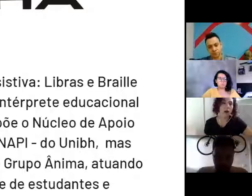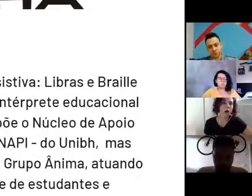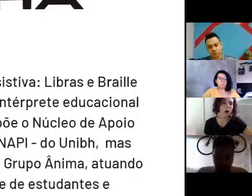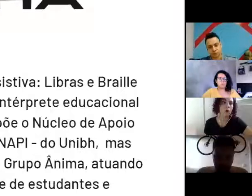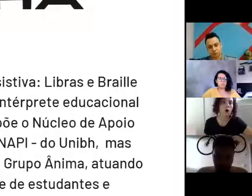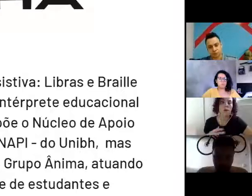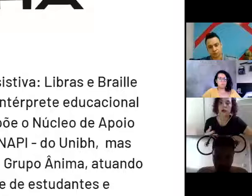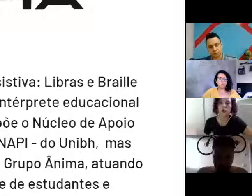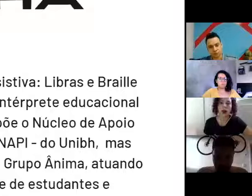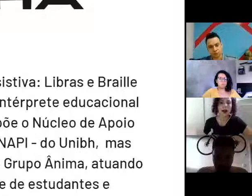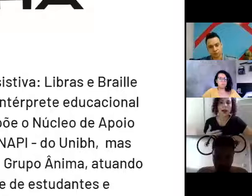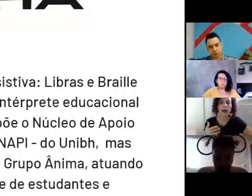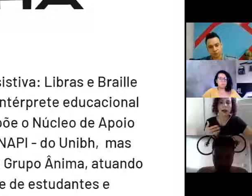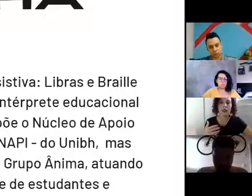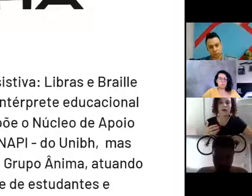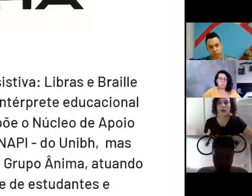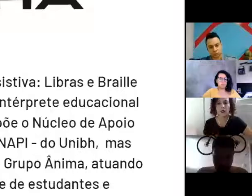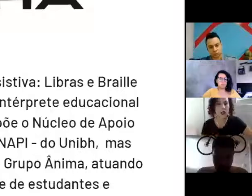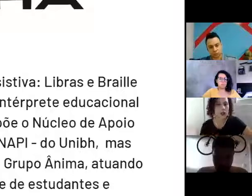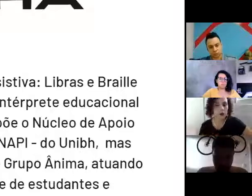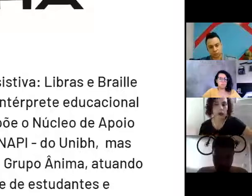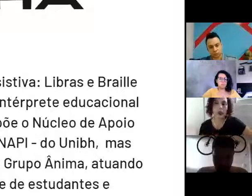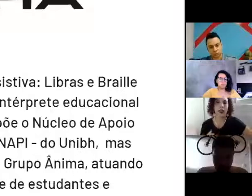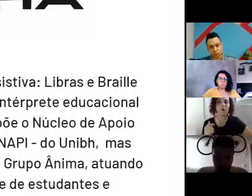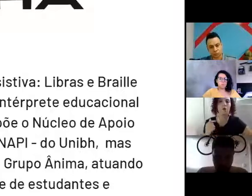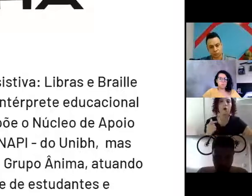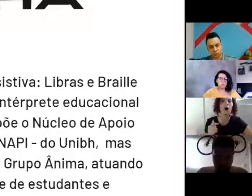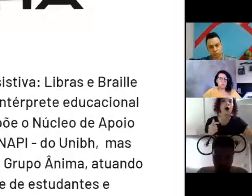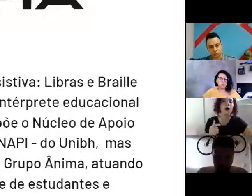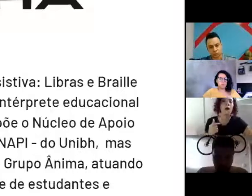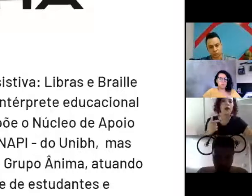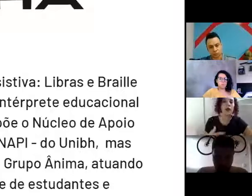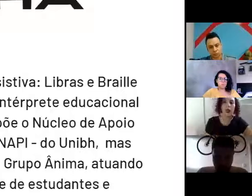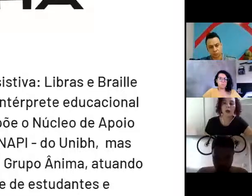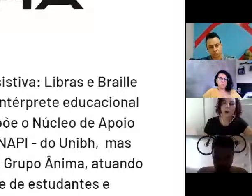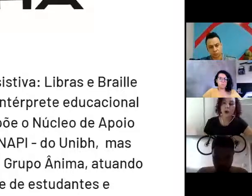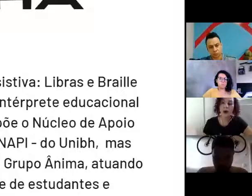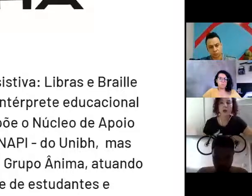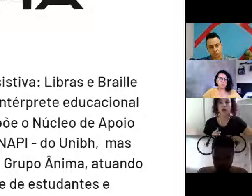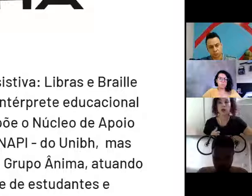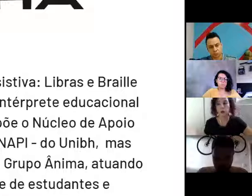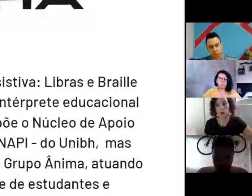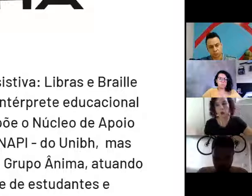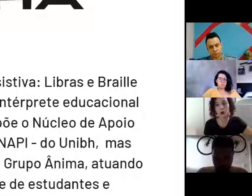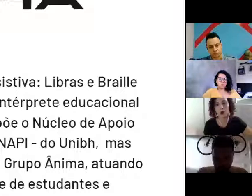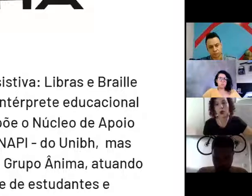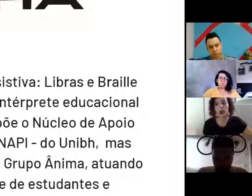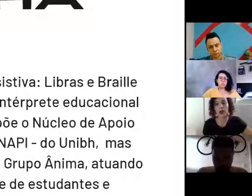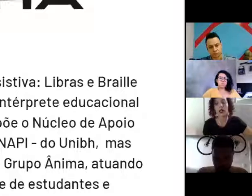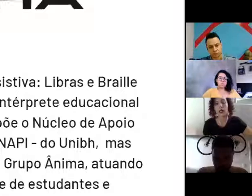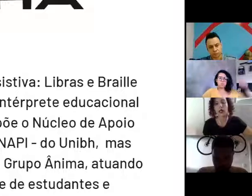psicopedagógico. Então, para ajudar em oficina de gestão de tempo, a organizar melhor o horário de